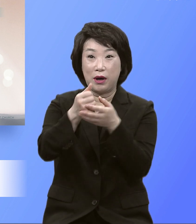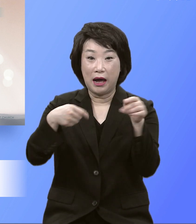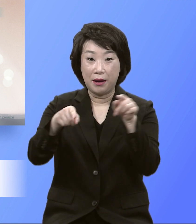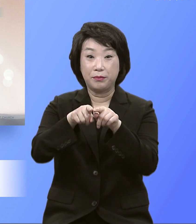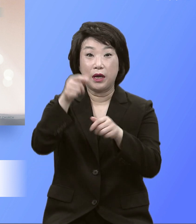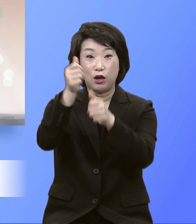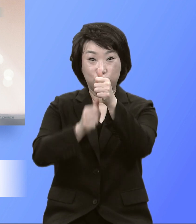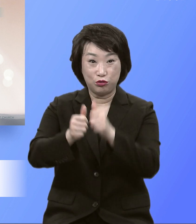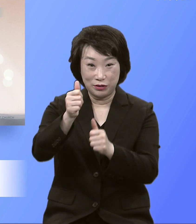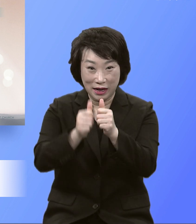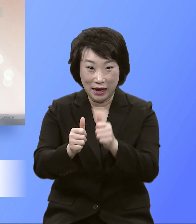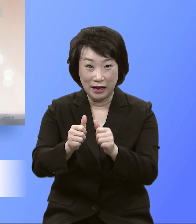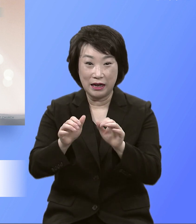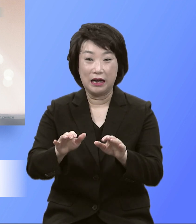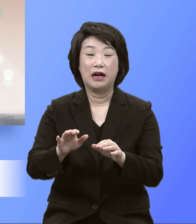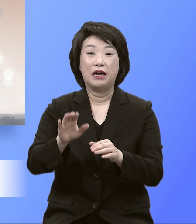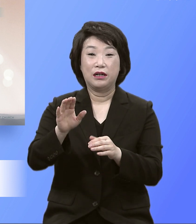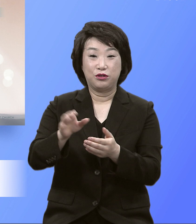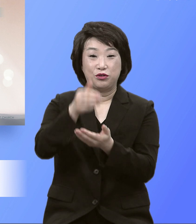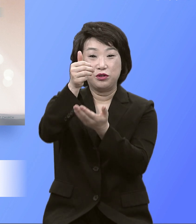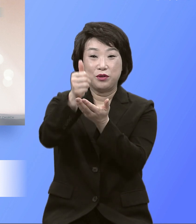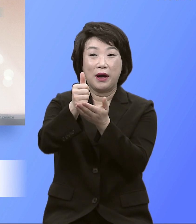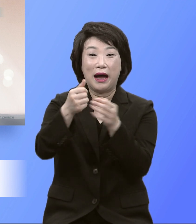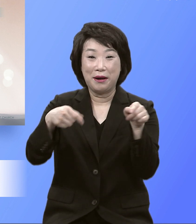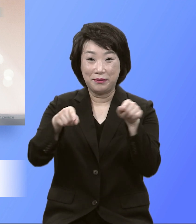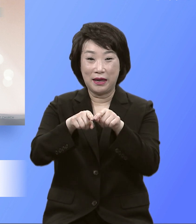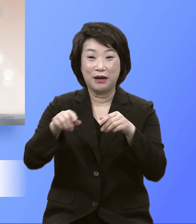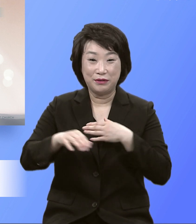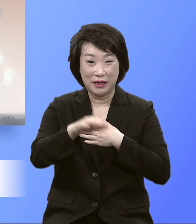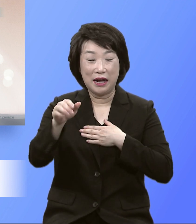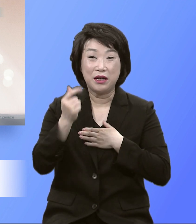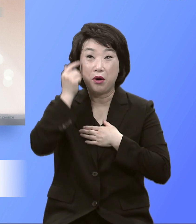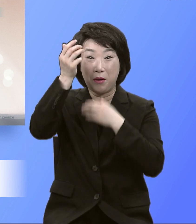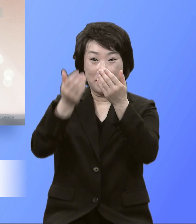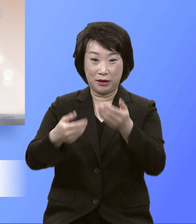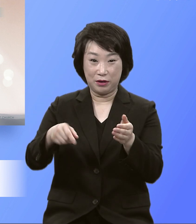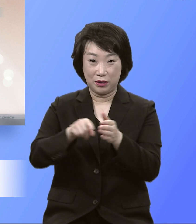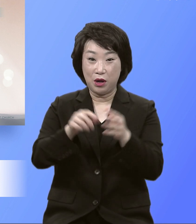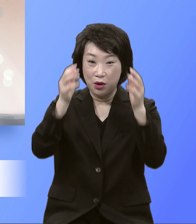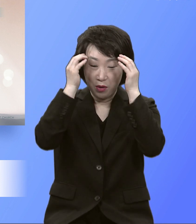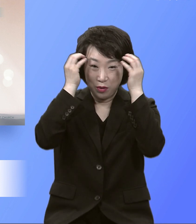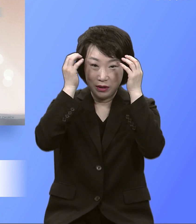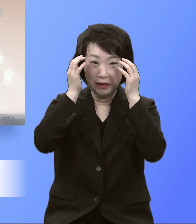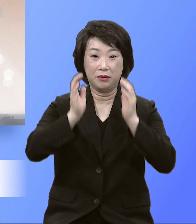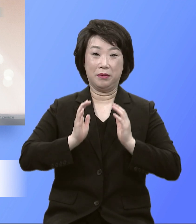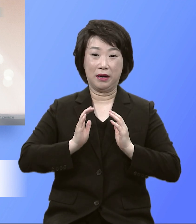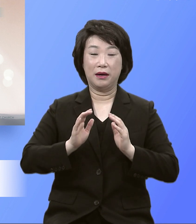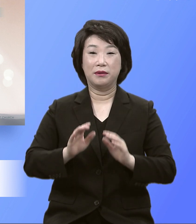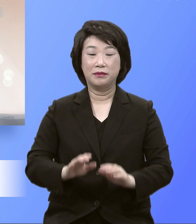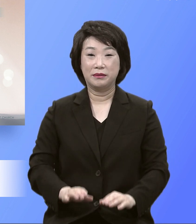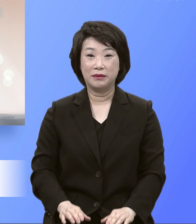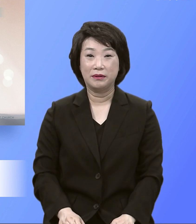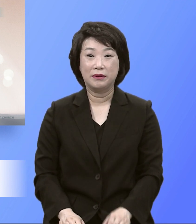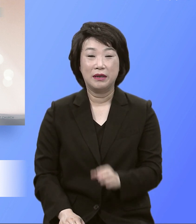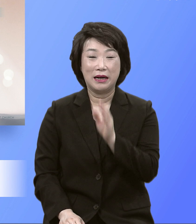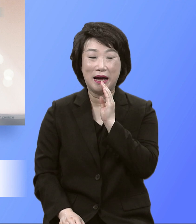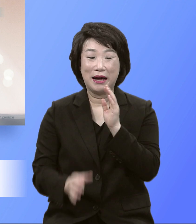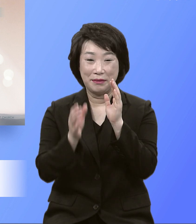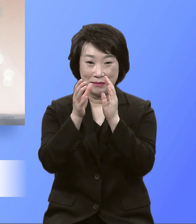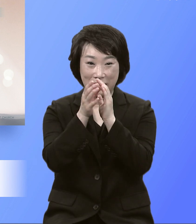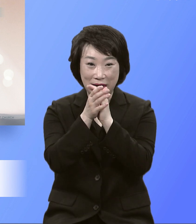후사요 그리스도와 함께한 후사니 우리가 그와 함께 영광을 받기 위하여 고난도 함께 받아야